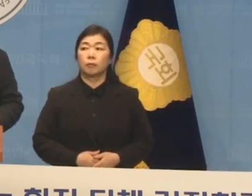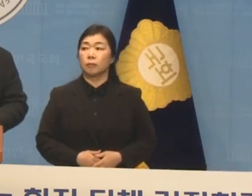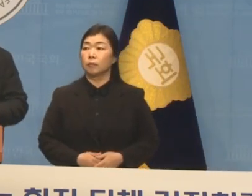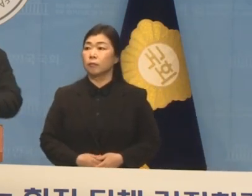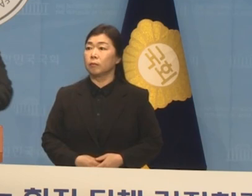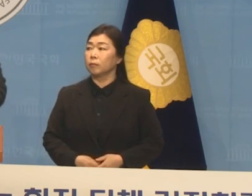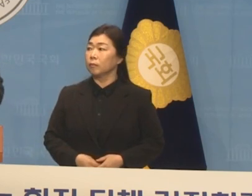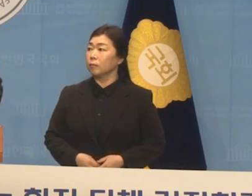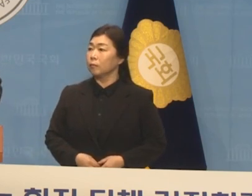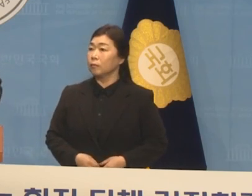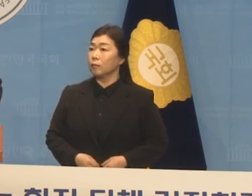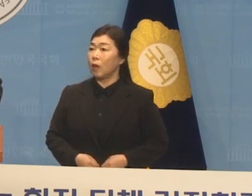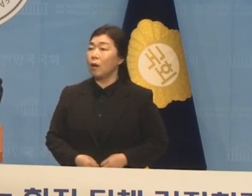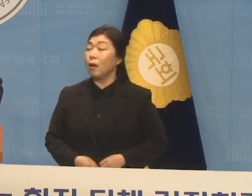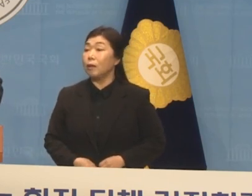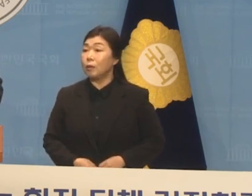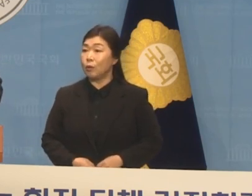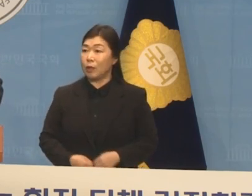올라오시면 시작할게.